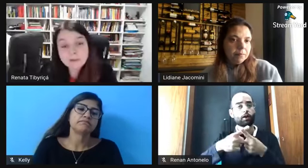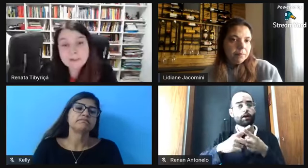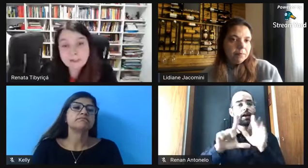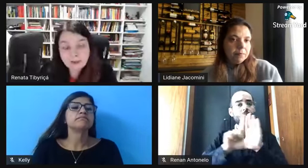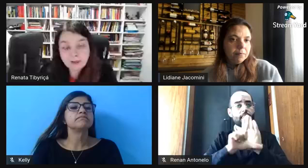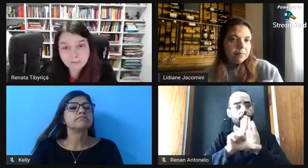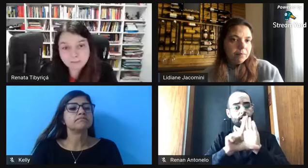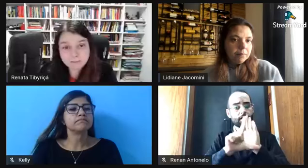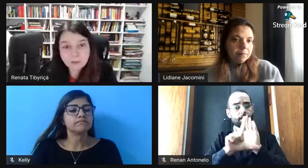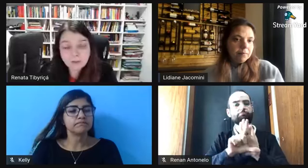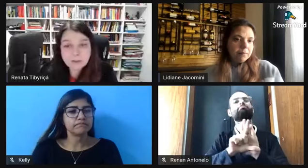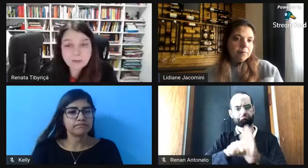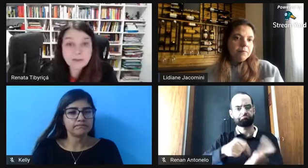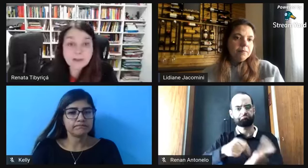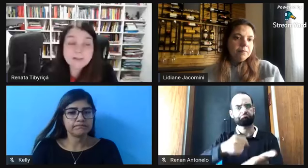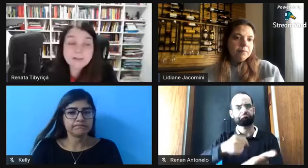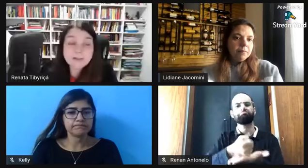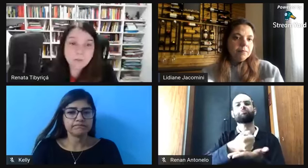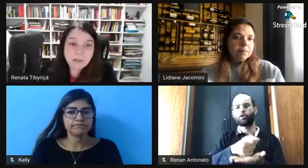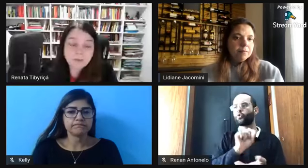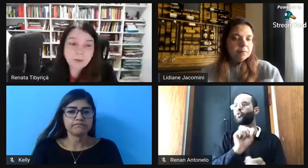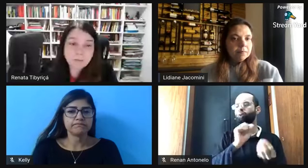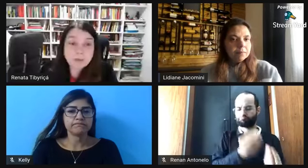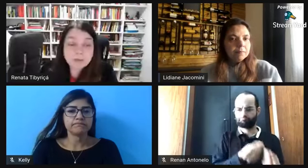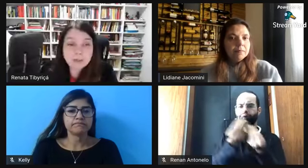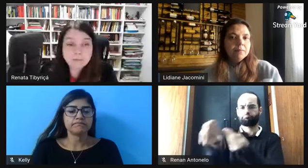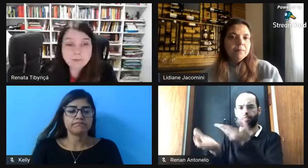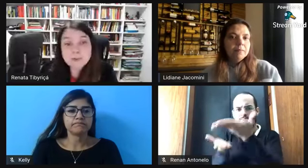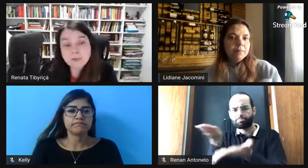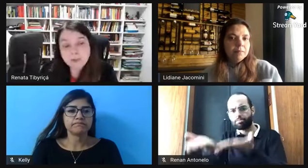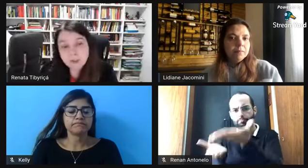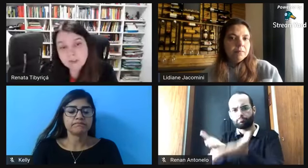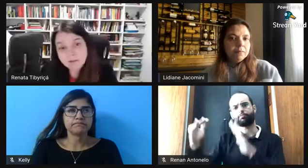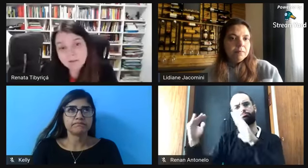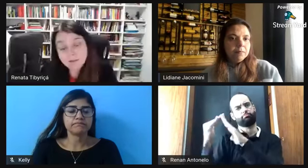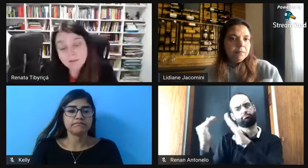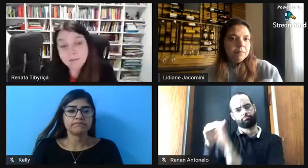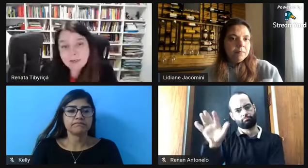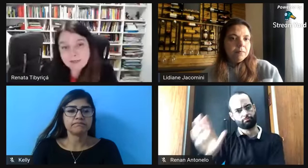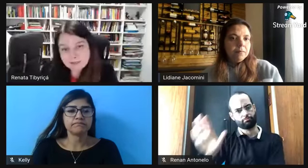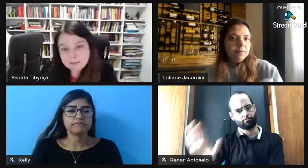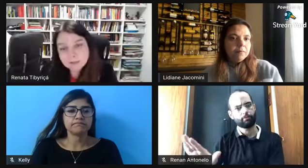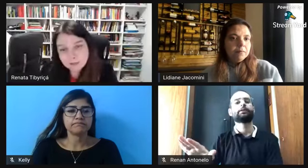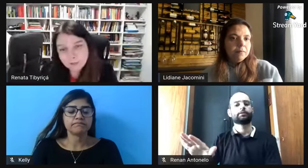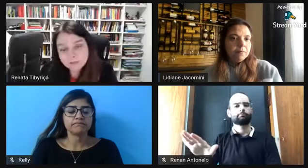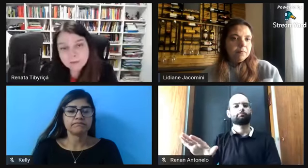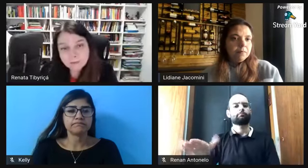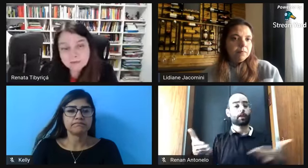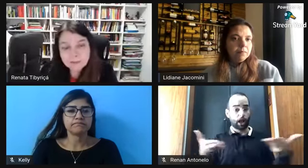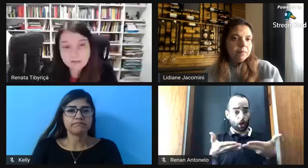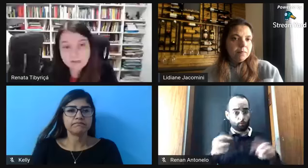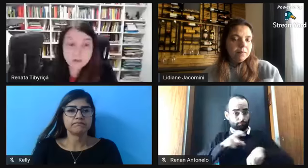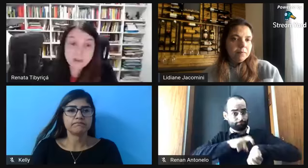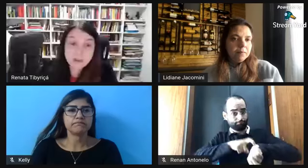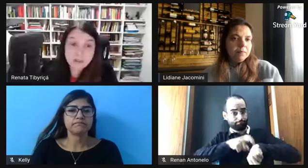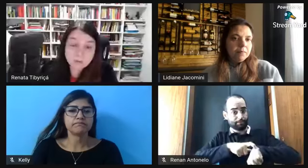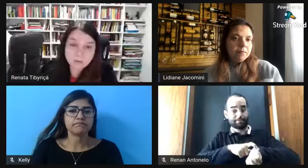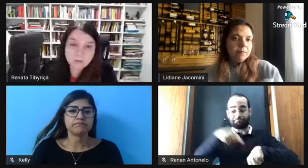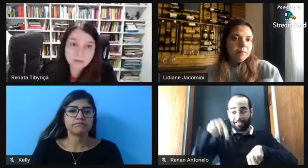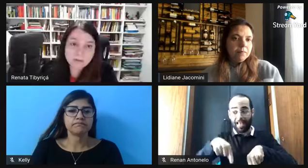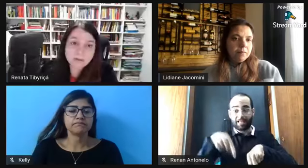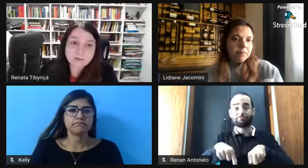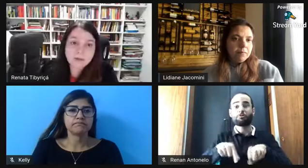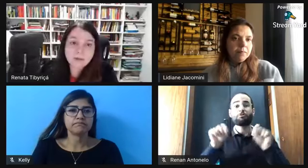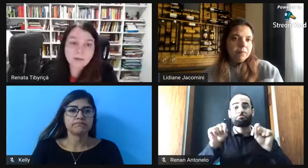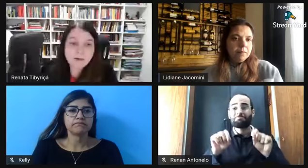atendimento domiciliar. E nesse momento é possível se exigir, ainda mais nessa situação específica de